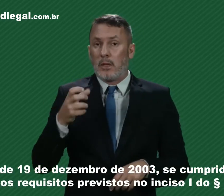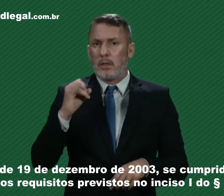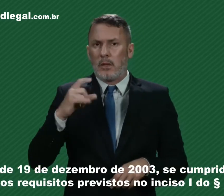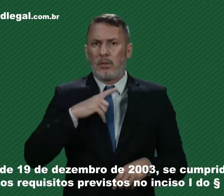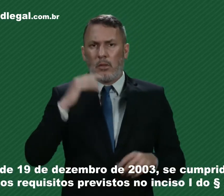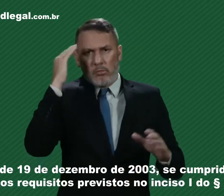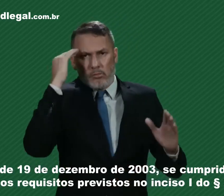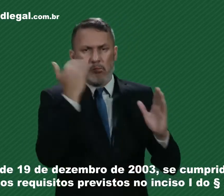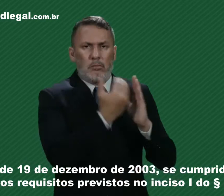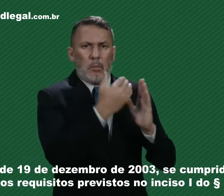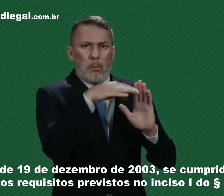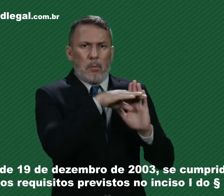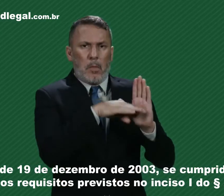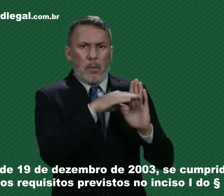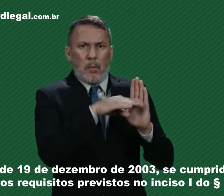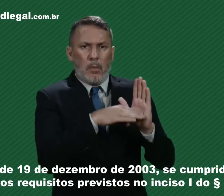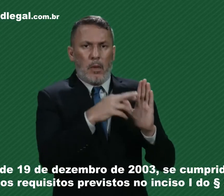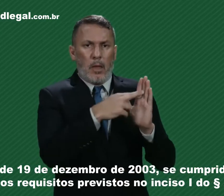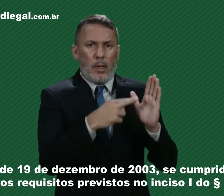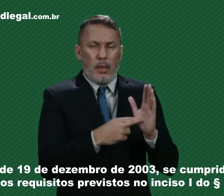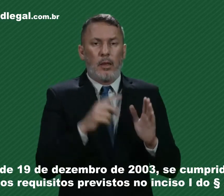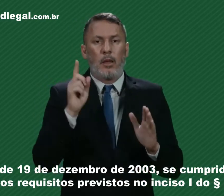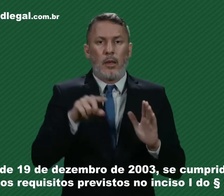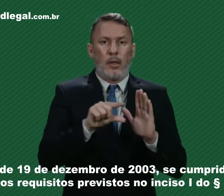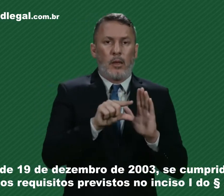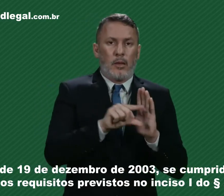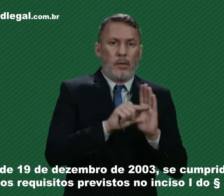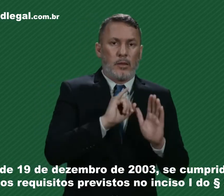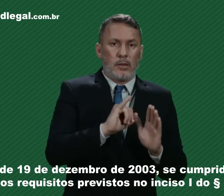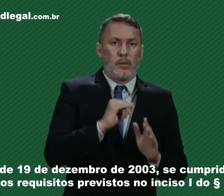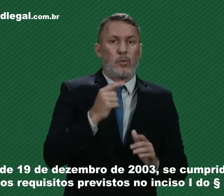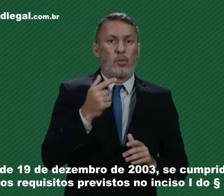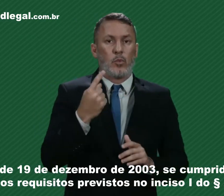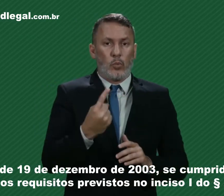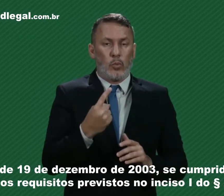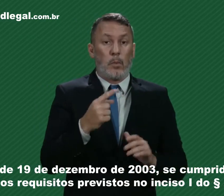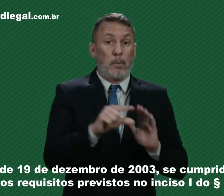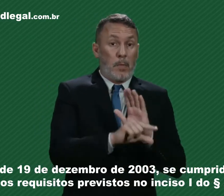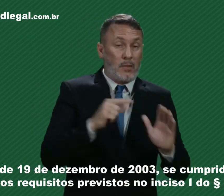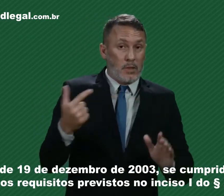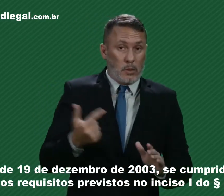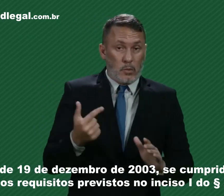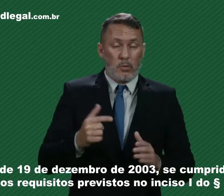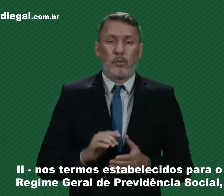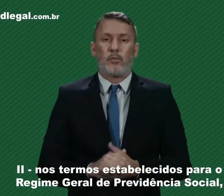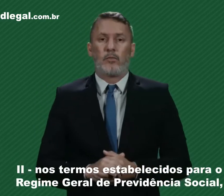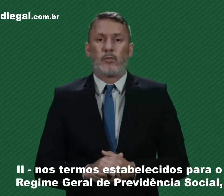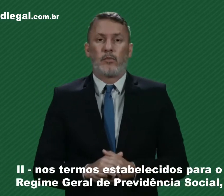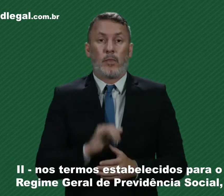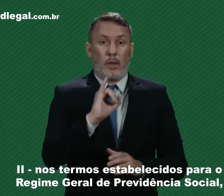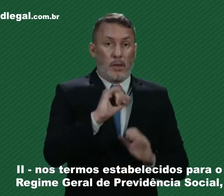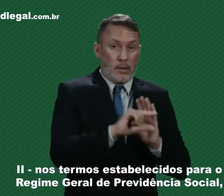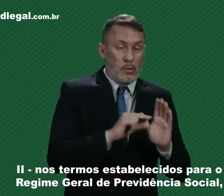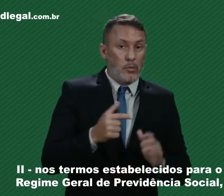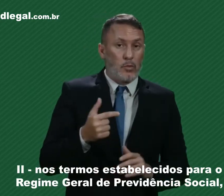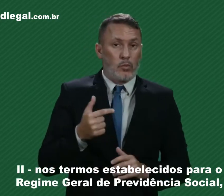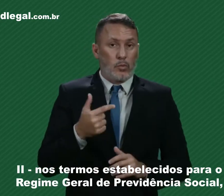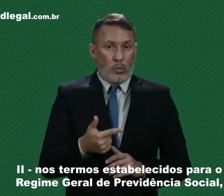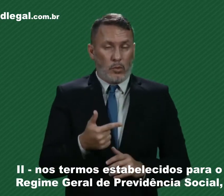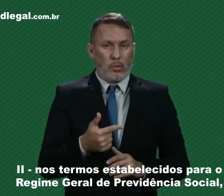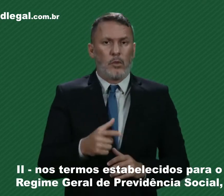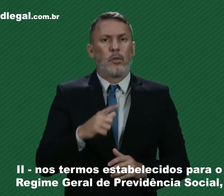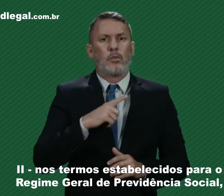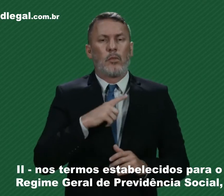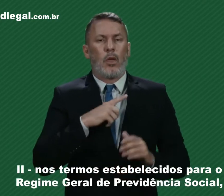se cumpridos os requisitos previstos no inciso 1 do parágrafo 2º. Inciso 2.